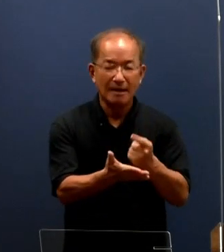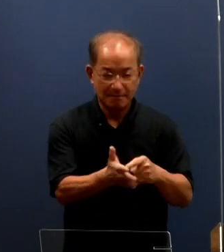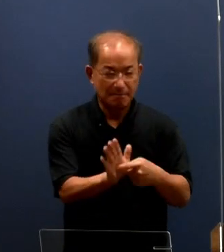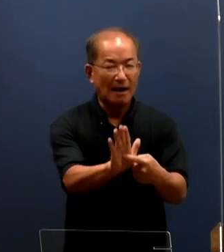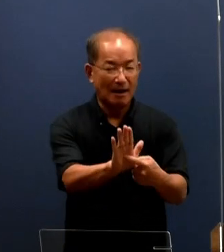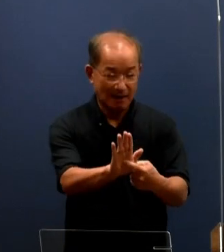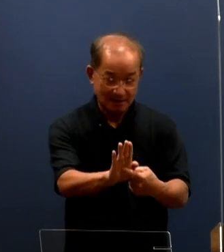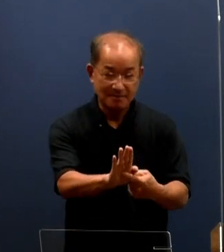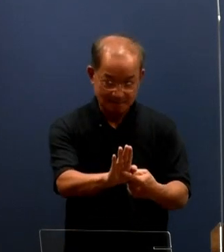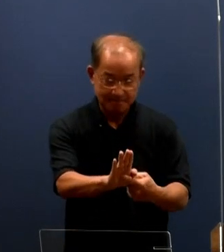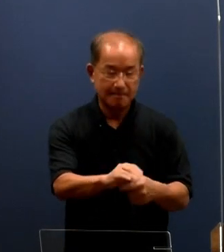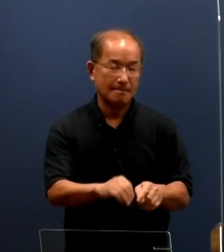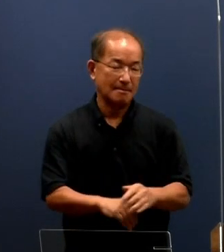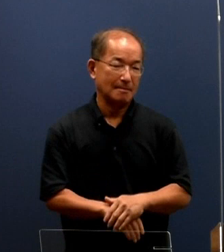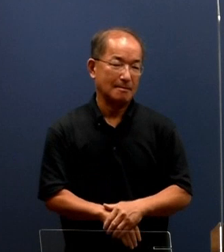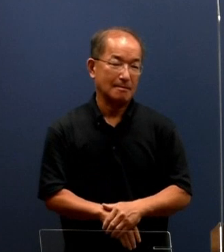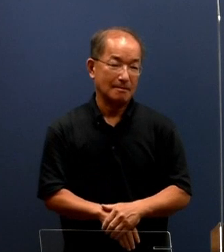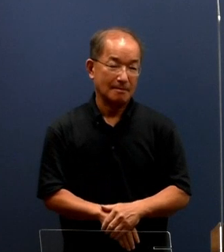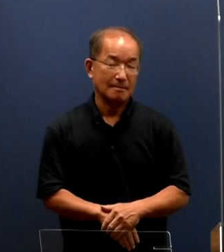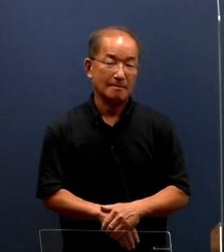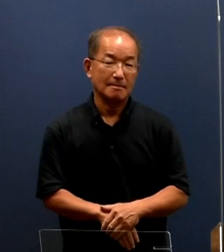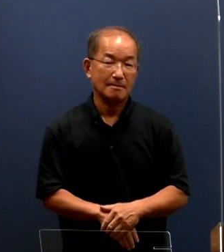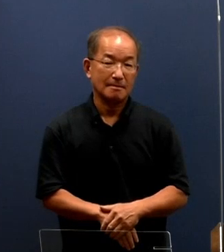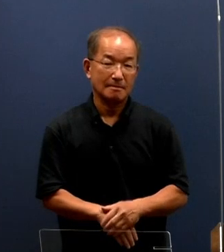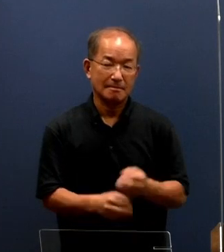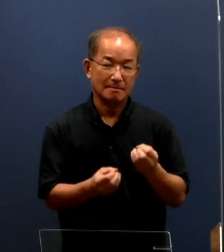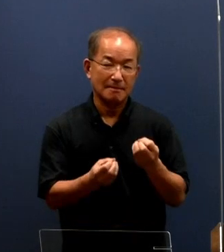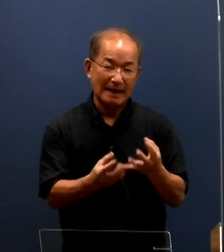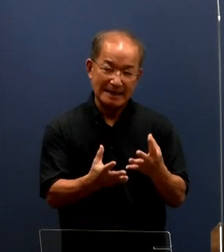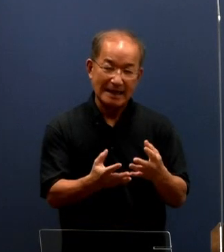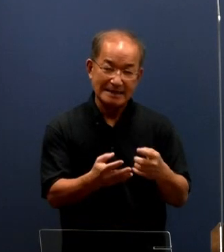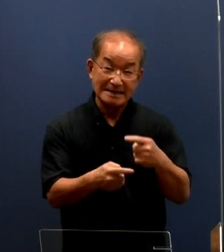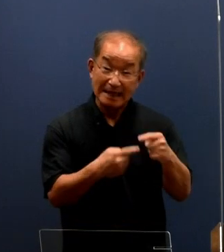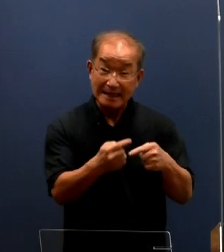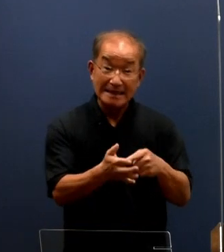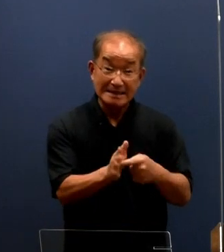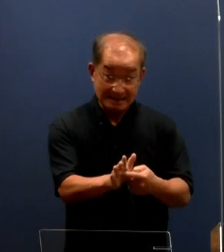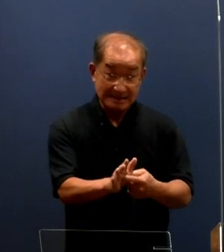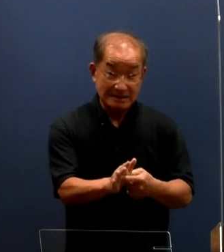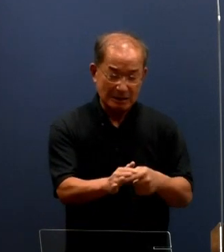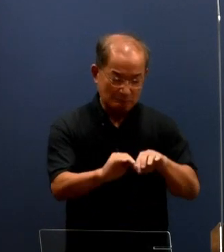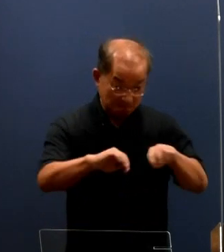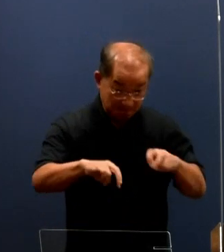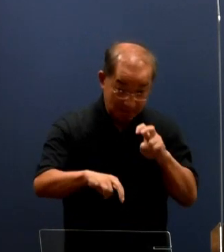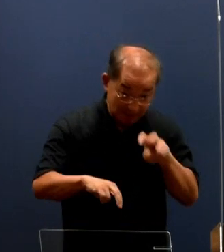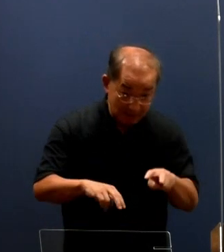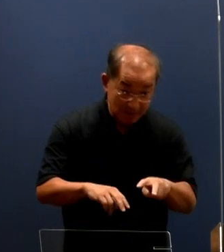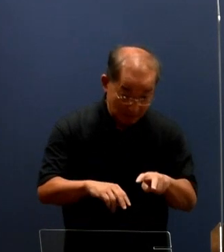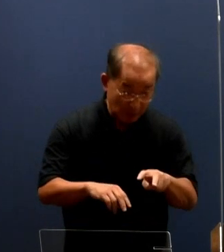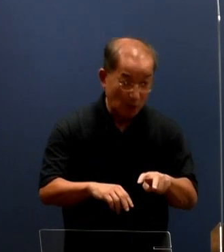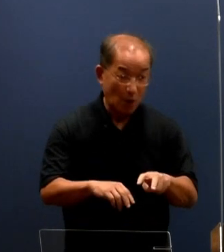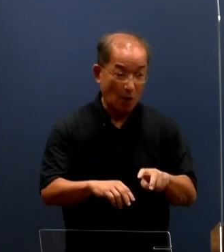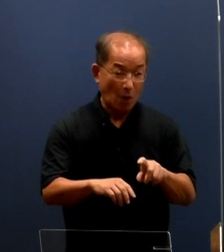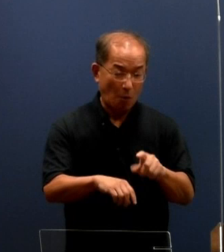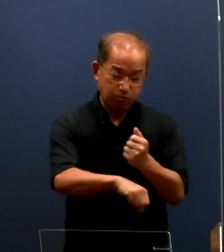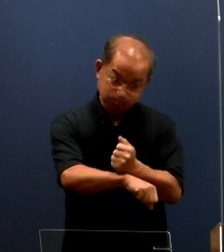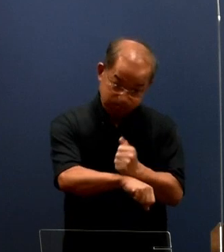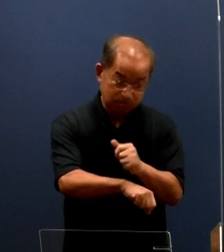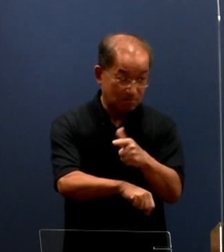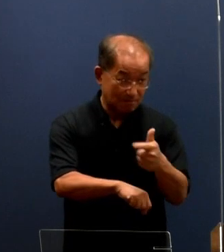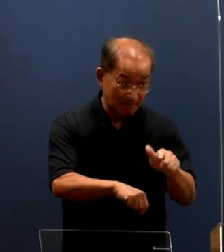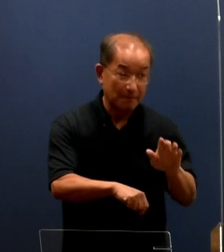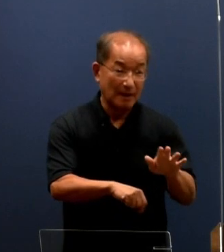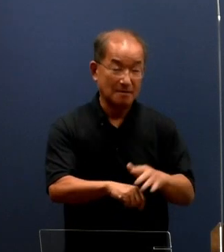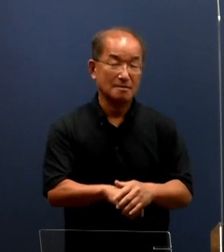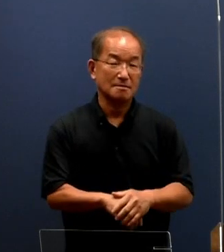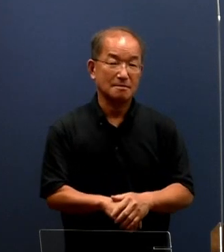いいことしか書かないので、その点、新しい話というのは、まあ、実際はでもそう簡単に、まあ、いろんな汗かか